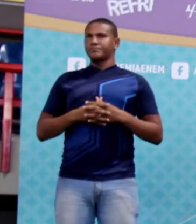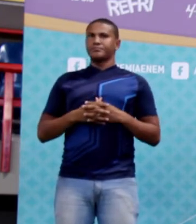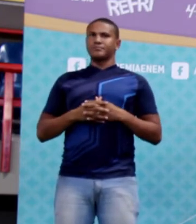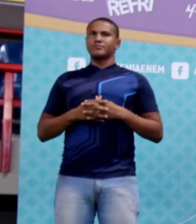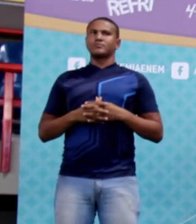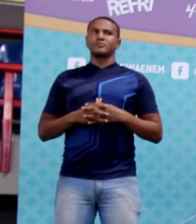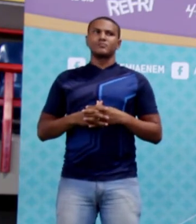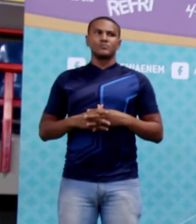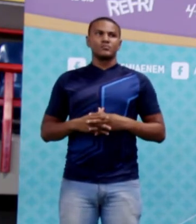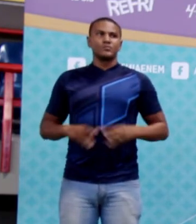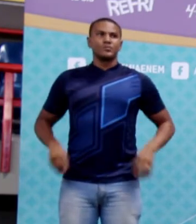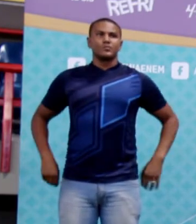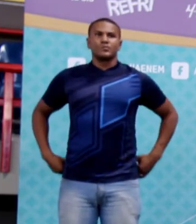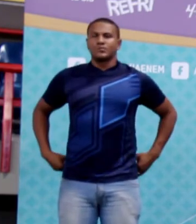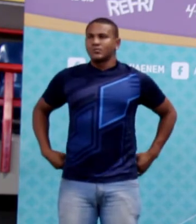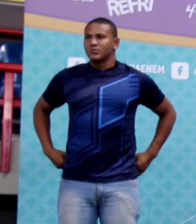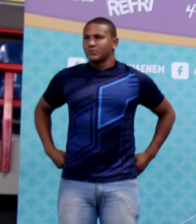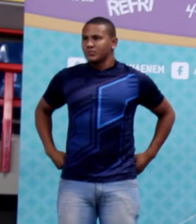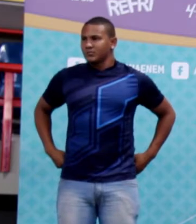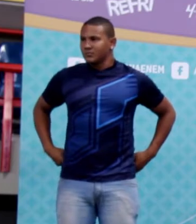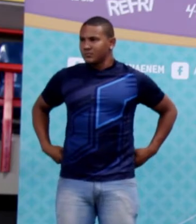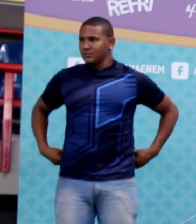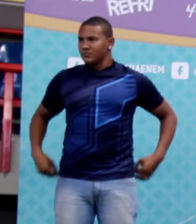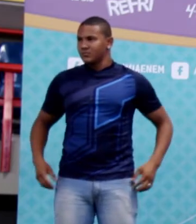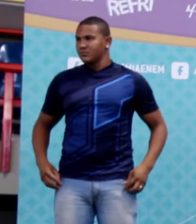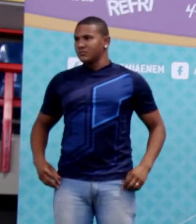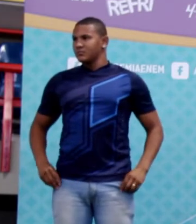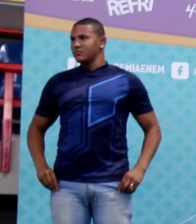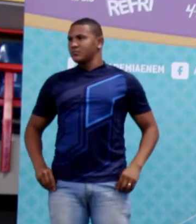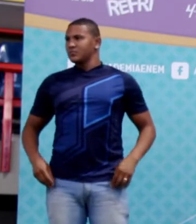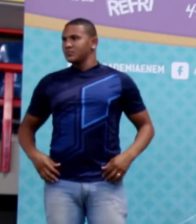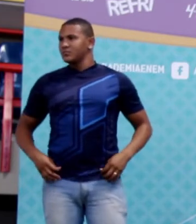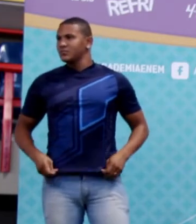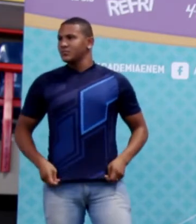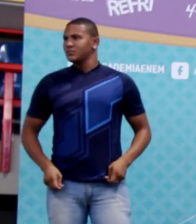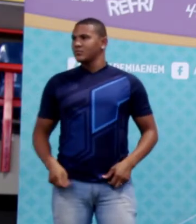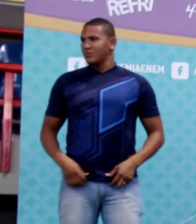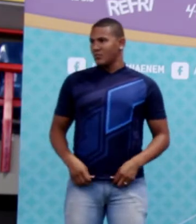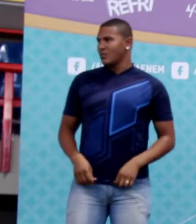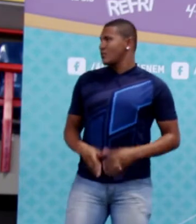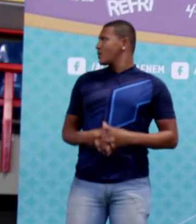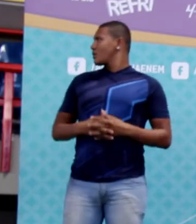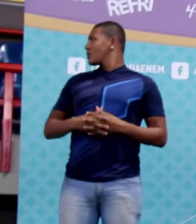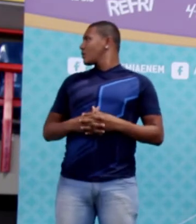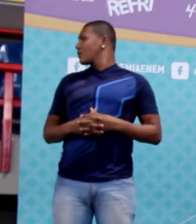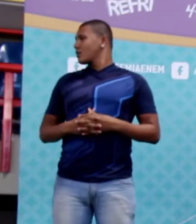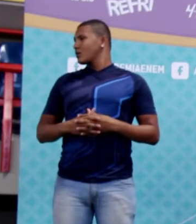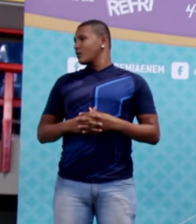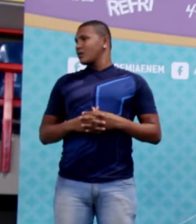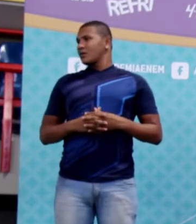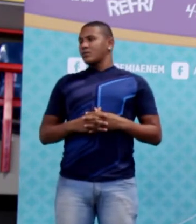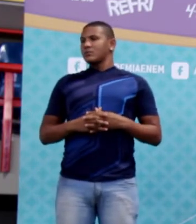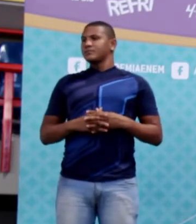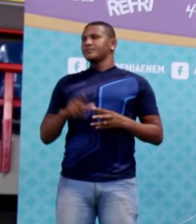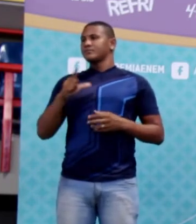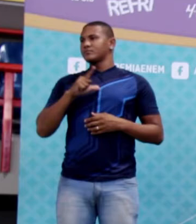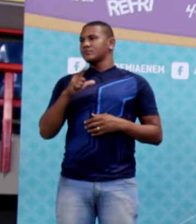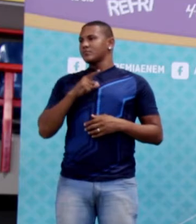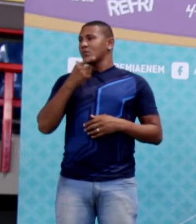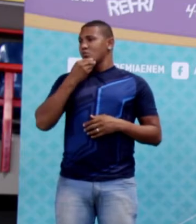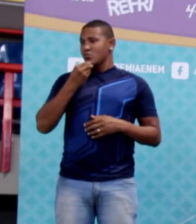Pode passar para o próximo. Bom, o crescimento, aí vem o problema. O que aconteceu? O